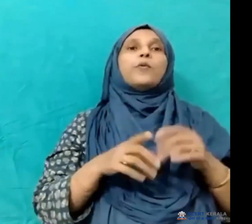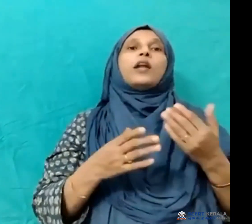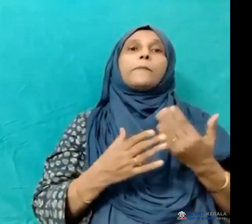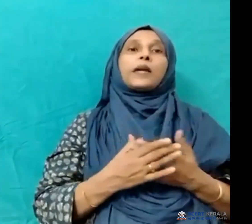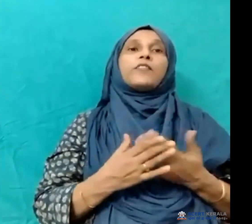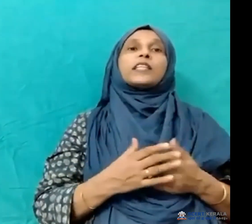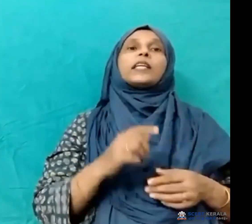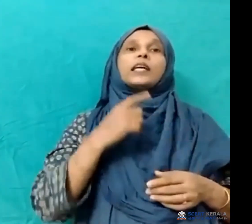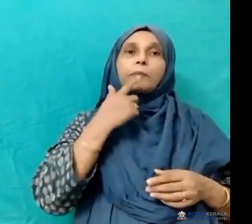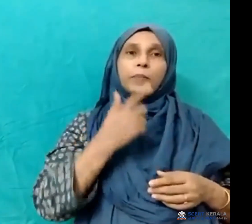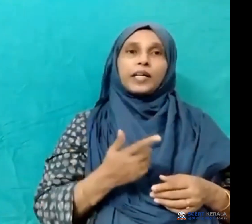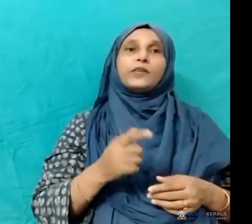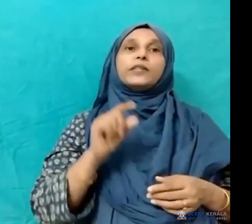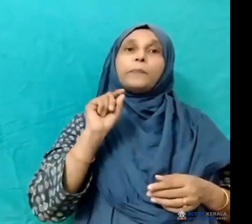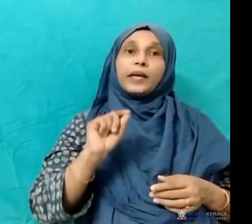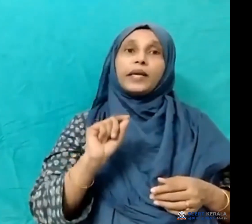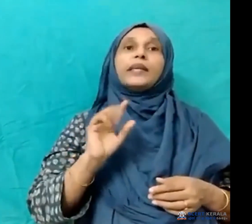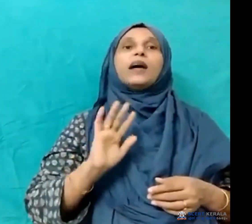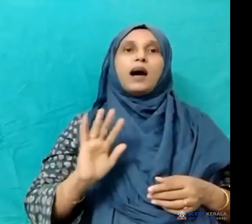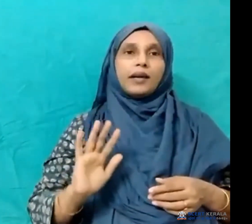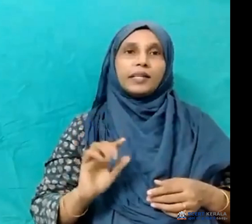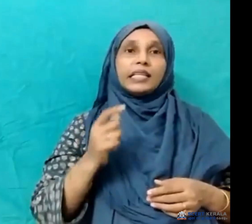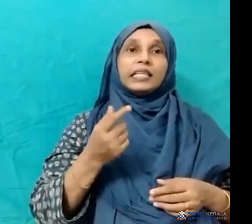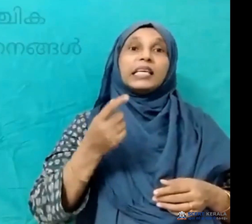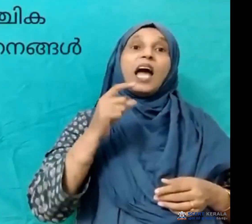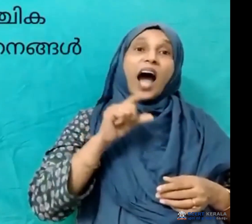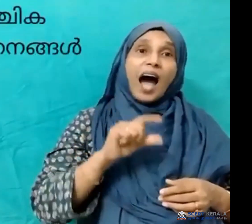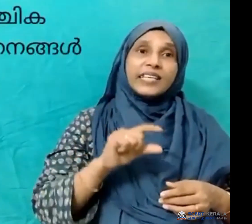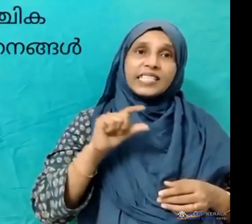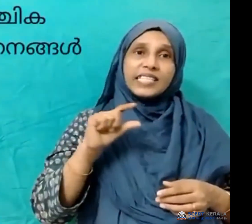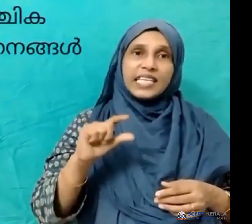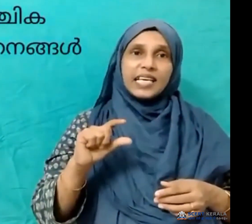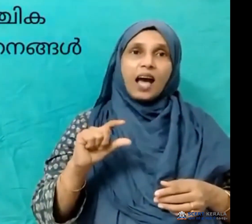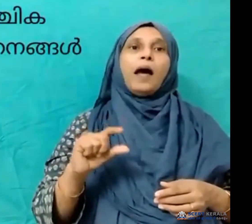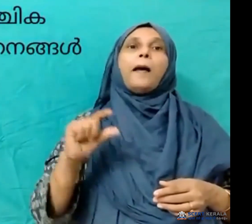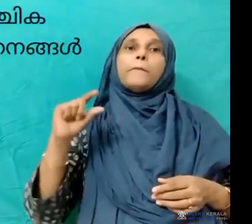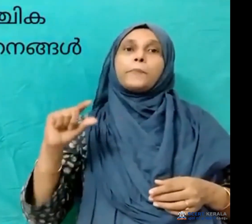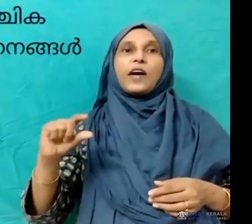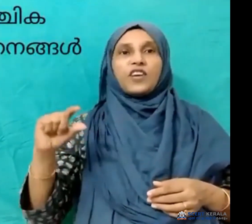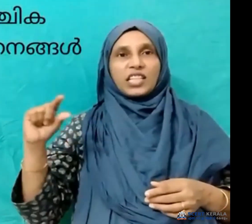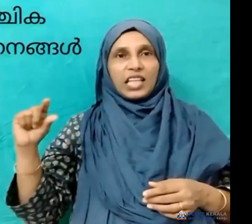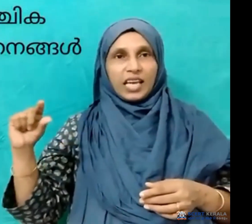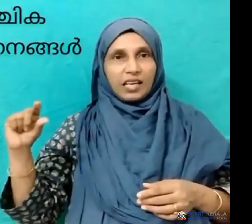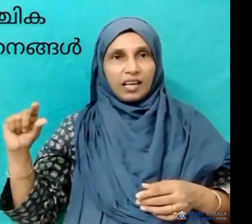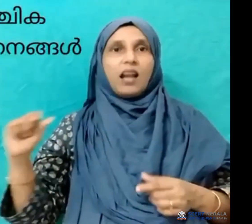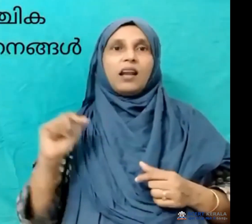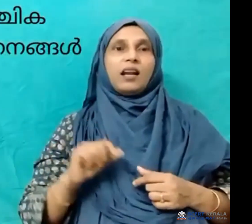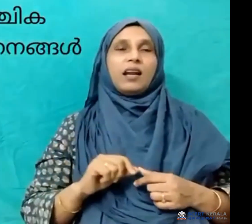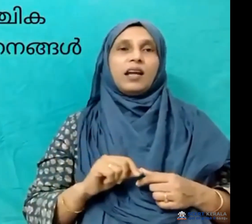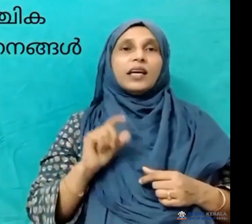ഒപ്പമുള്ള പ്രവർത്തനങ്ങൾക്ക് പറയുന്ന പേര് ആണ് എന്ത്? ഐച്ഛിക പ്രവർത്തനങ്ങൾ.